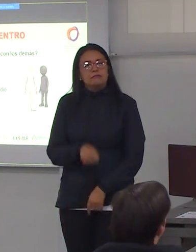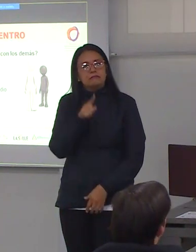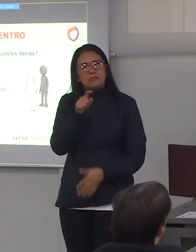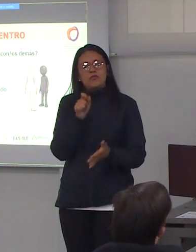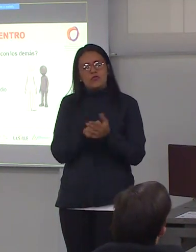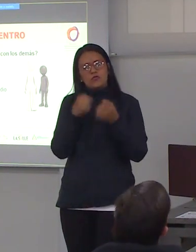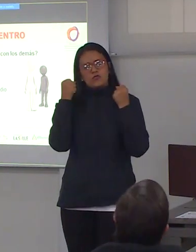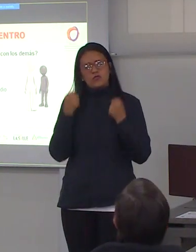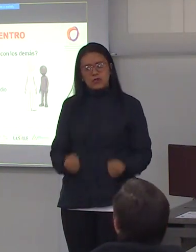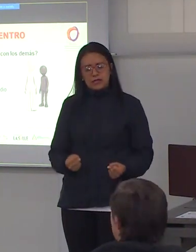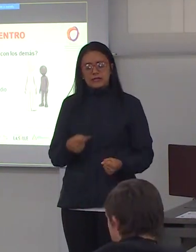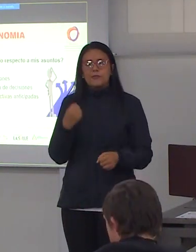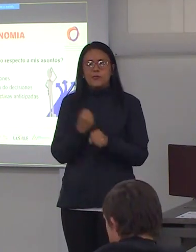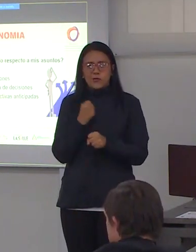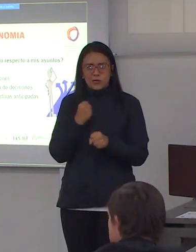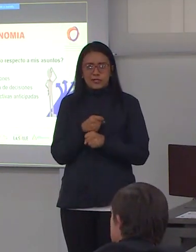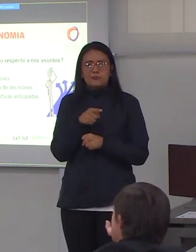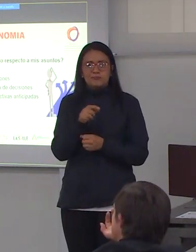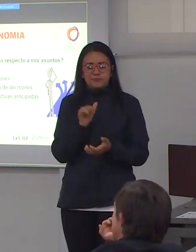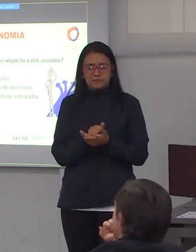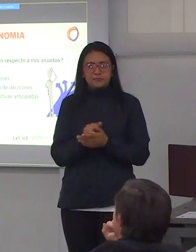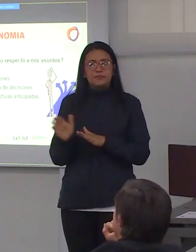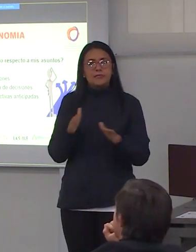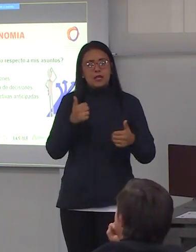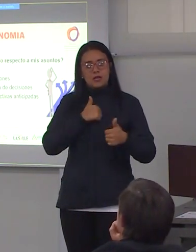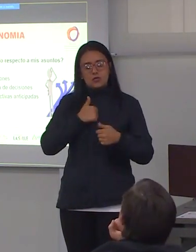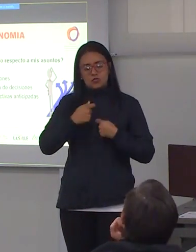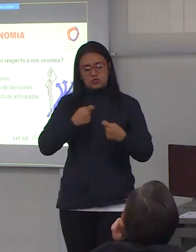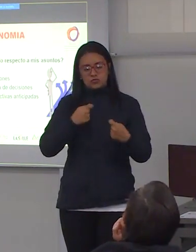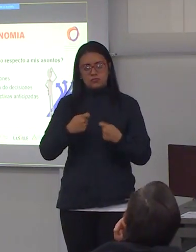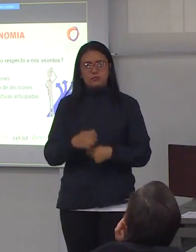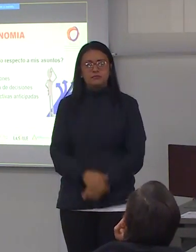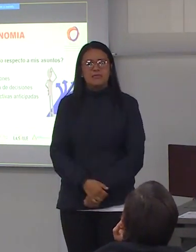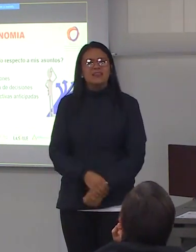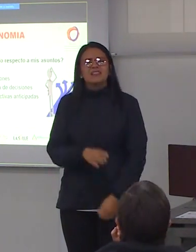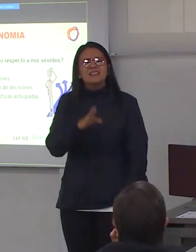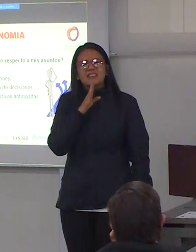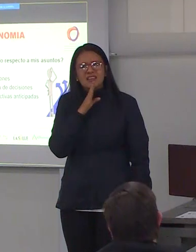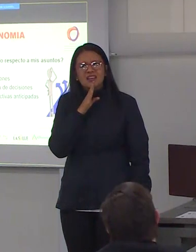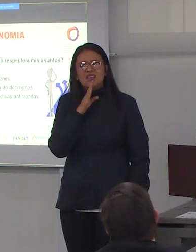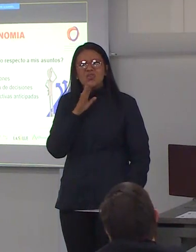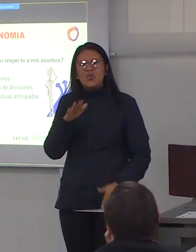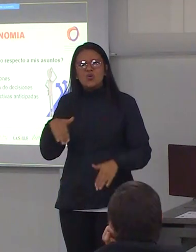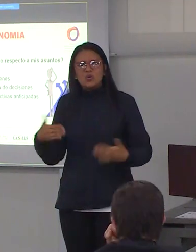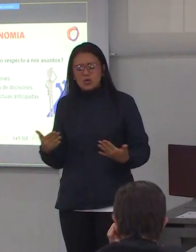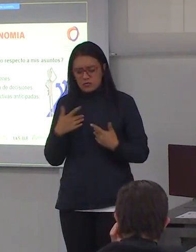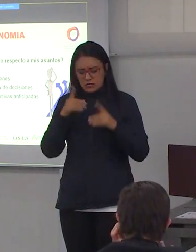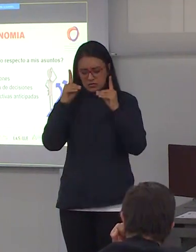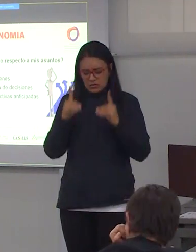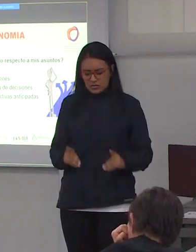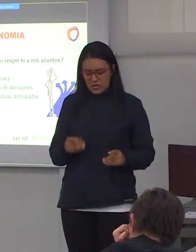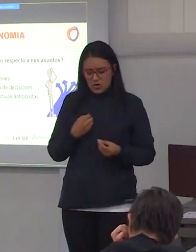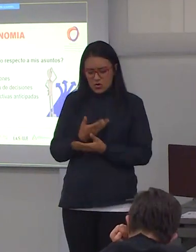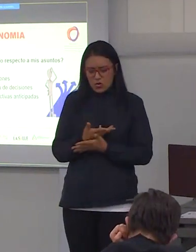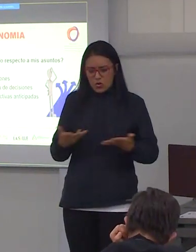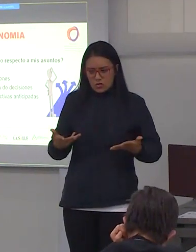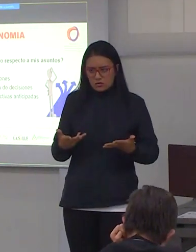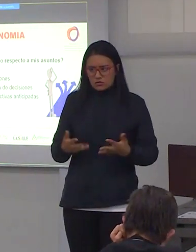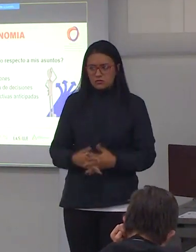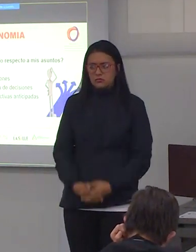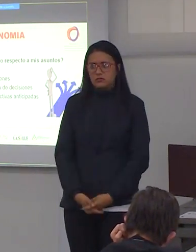muy fuerte y por eso estamos trabajando en esto autonomía ¿quién y cómo decido sobre mis asuntos?